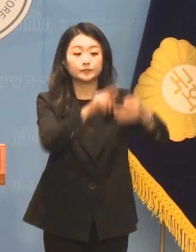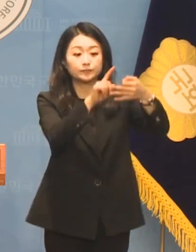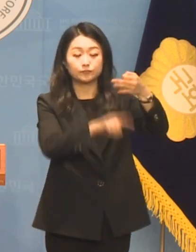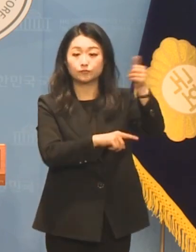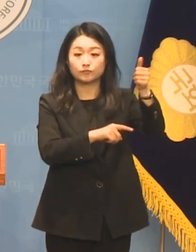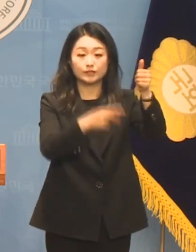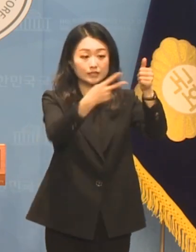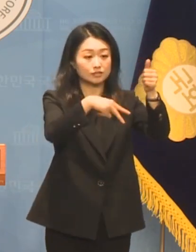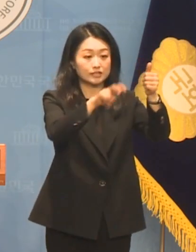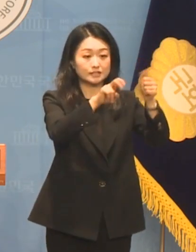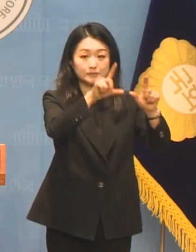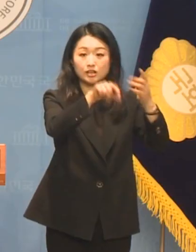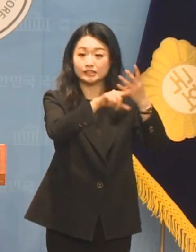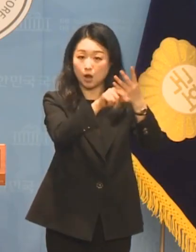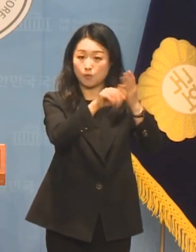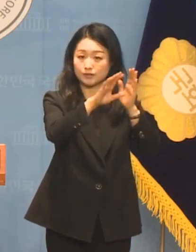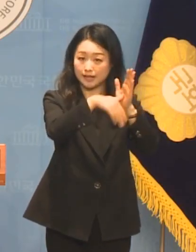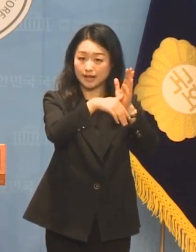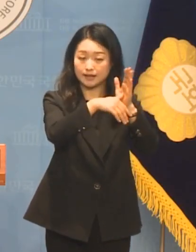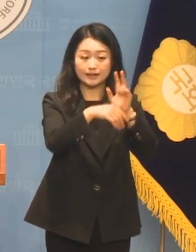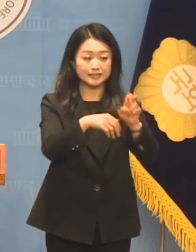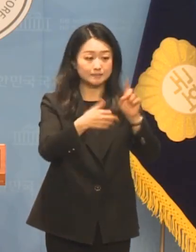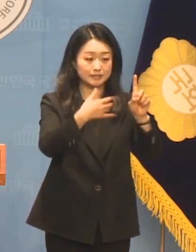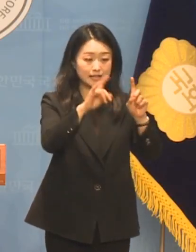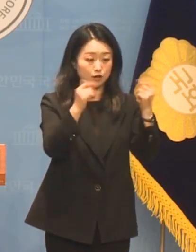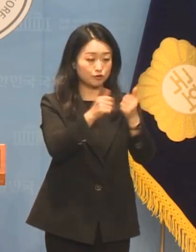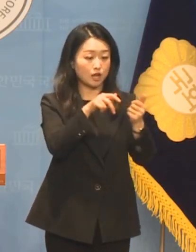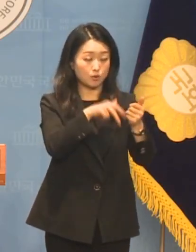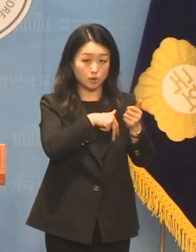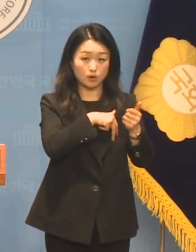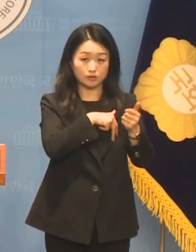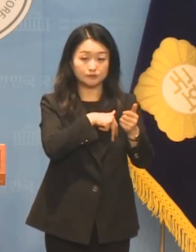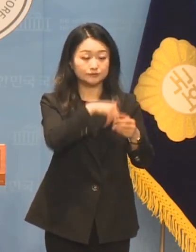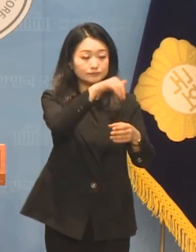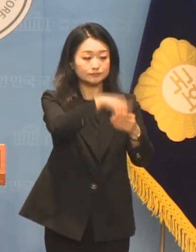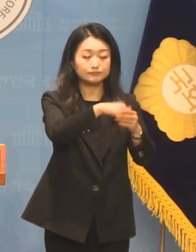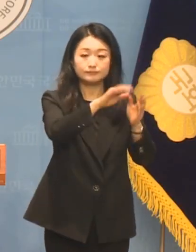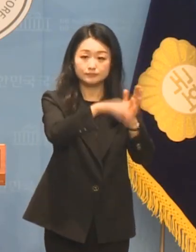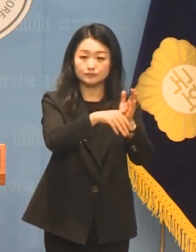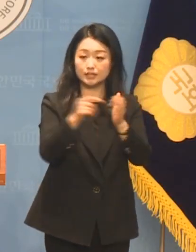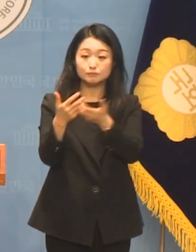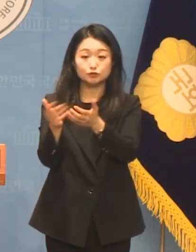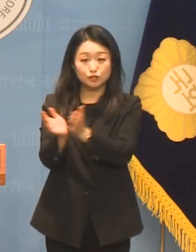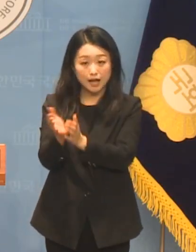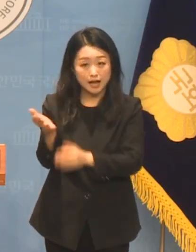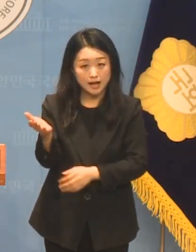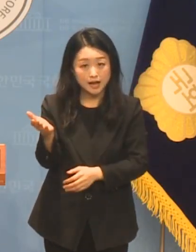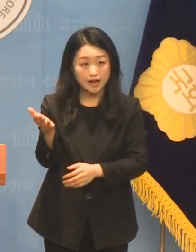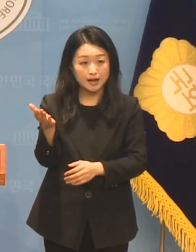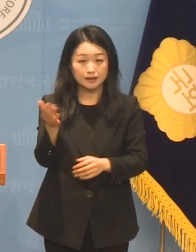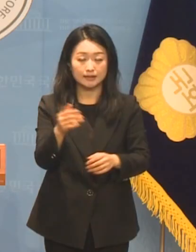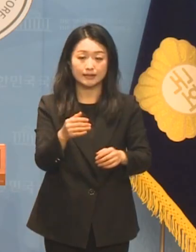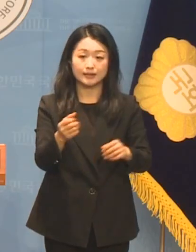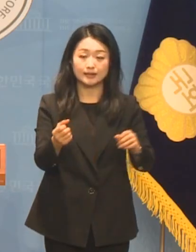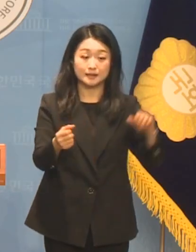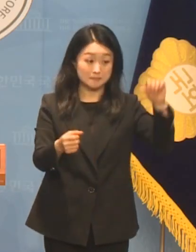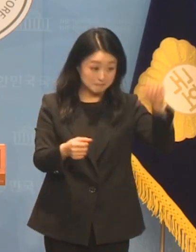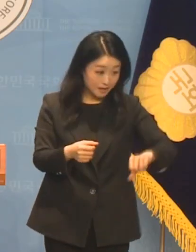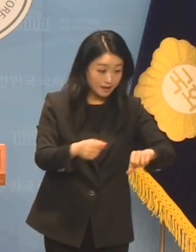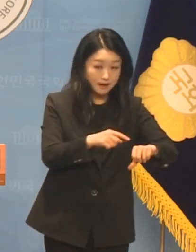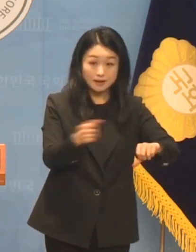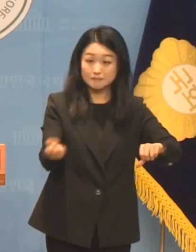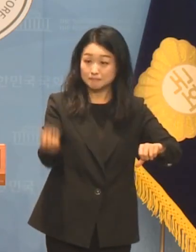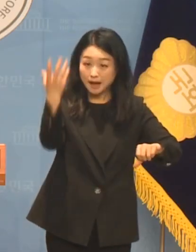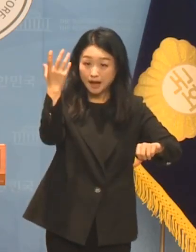윤석열은 2020년 4월 예정인 21대 국회의원 총선거에서 민주당이 패배하면